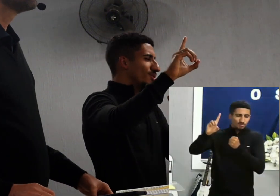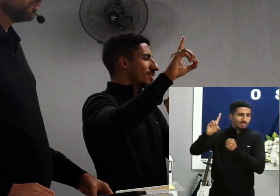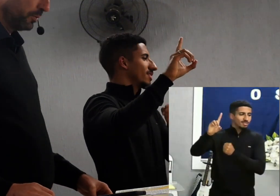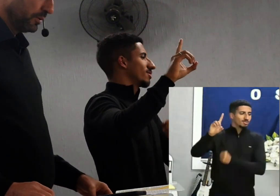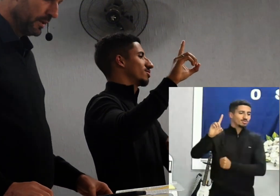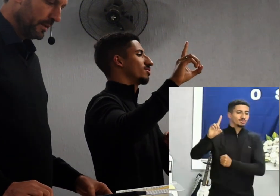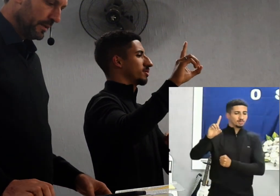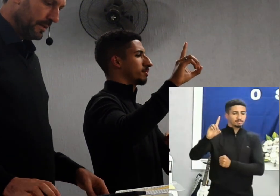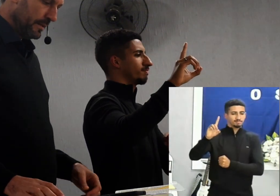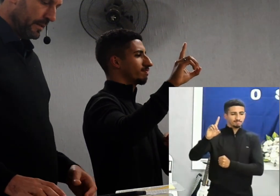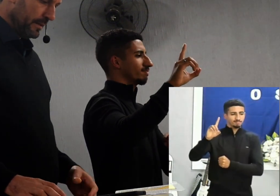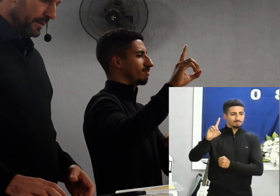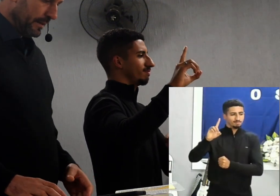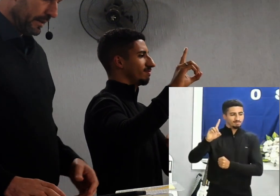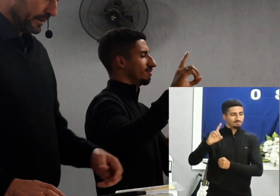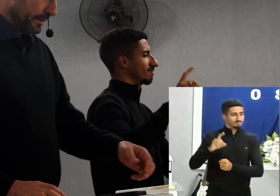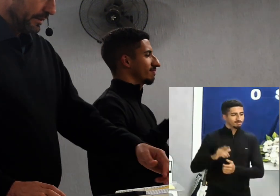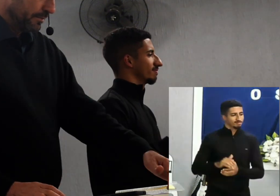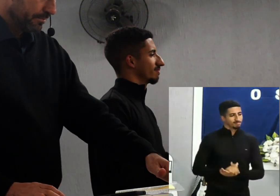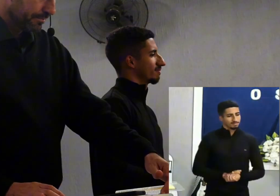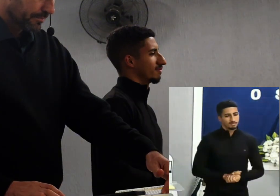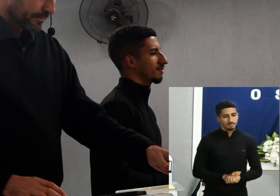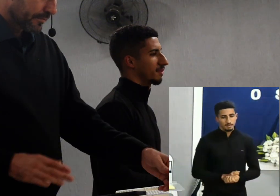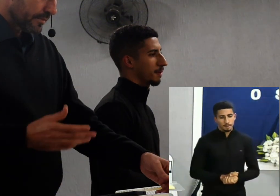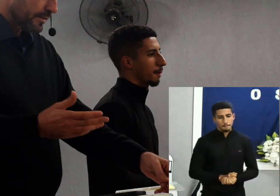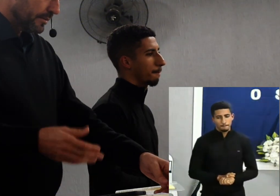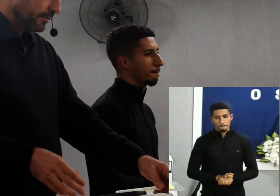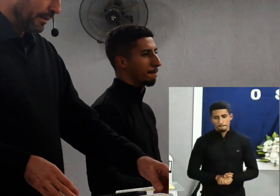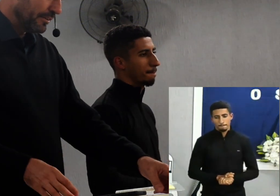Com esse grupo aqui